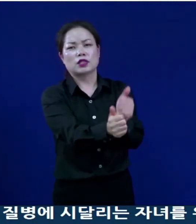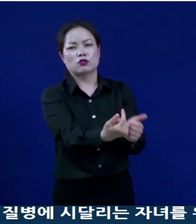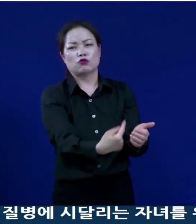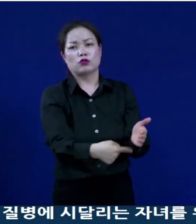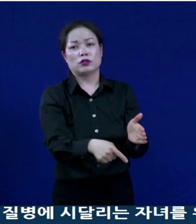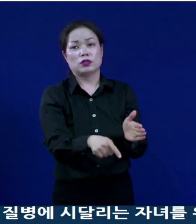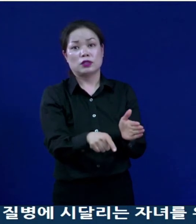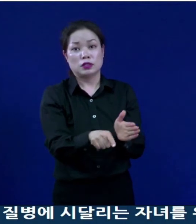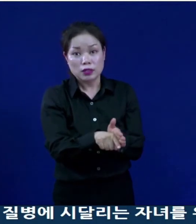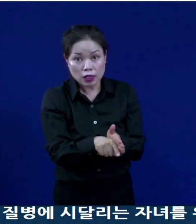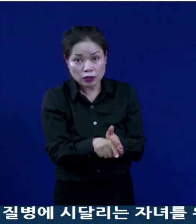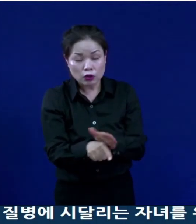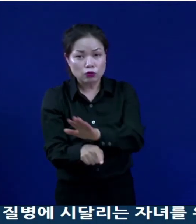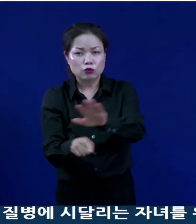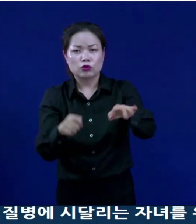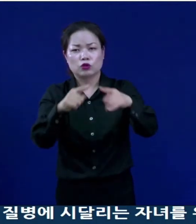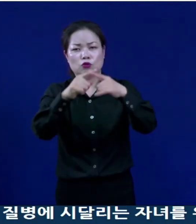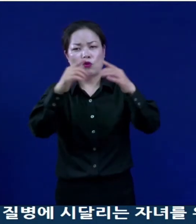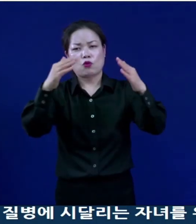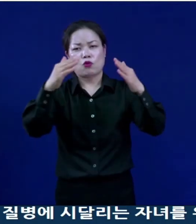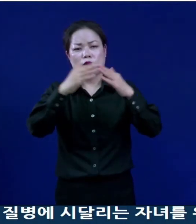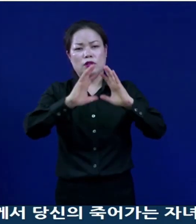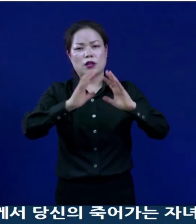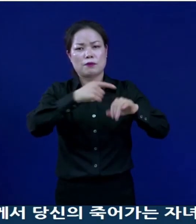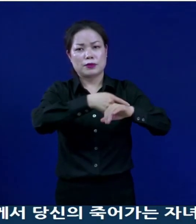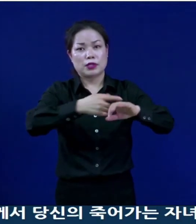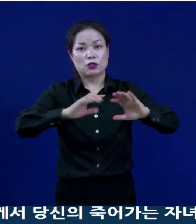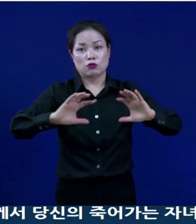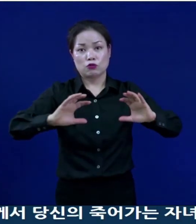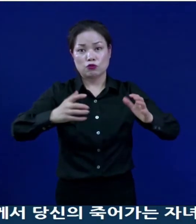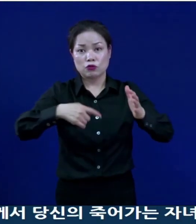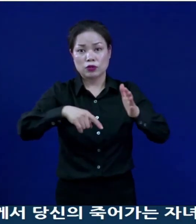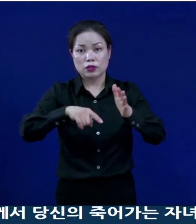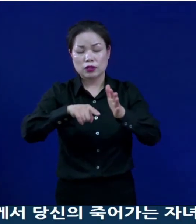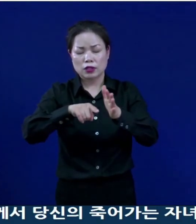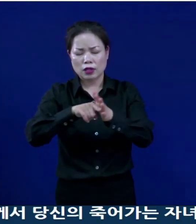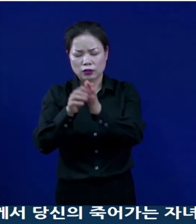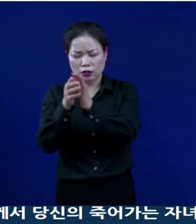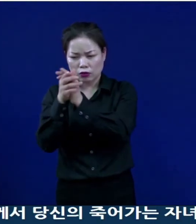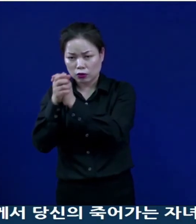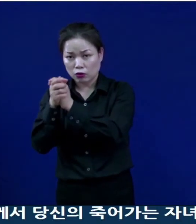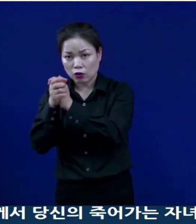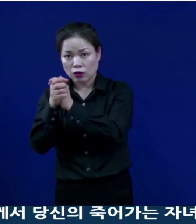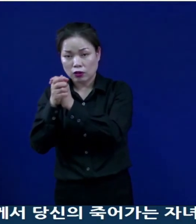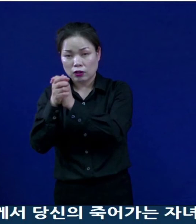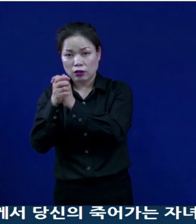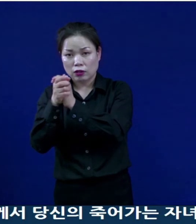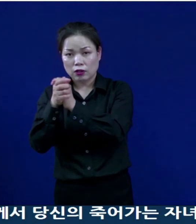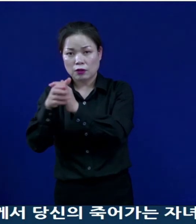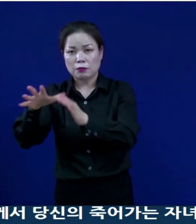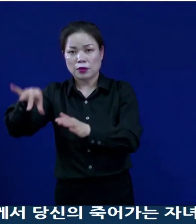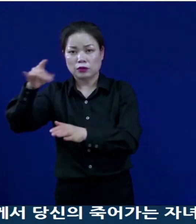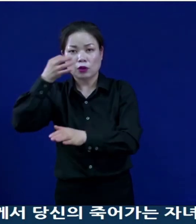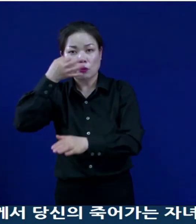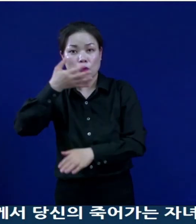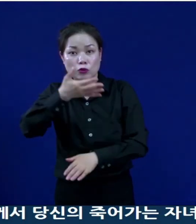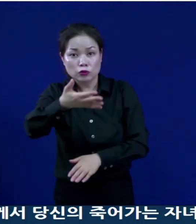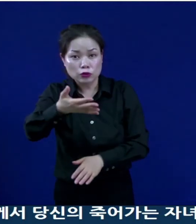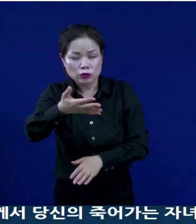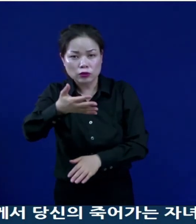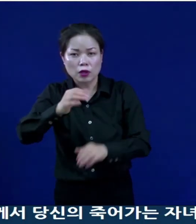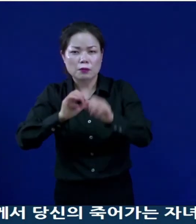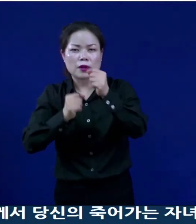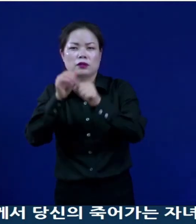위해서, 또 우리 교회와 또 나라와 민족을 위해서 그렇게 기도하고 그렇게 솔선수범하며 우리의